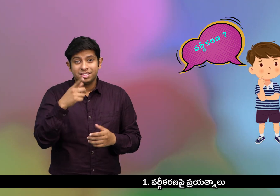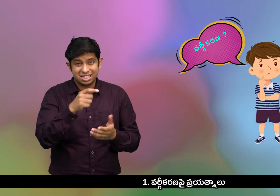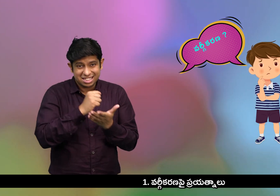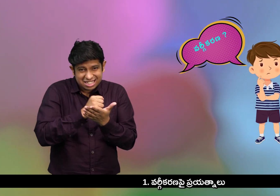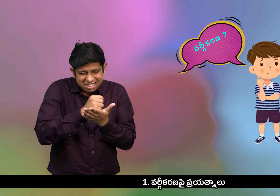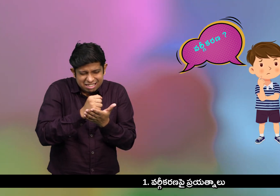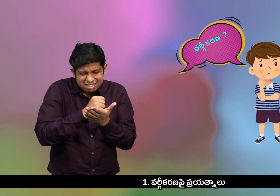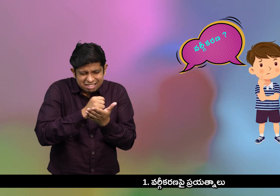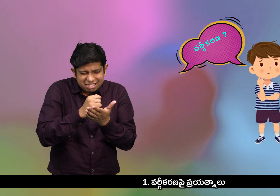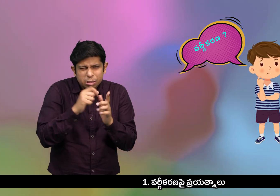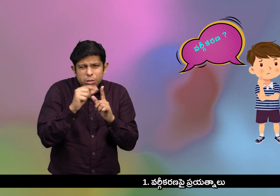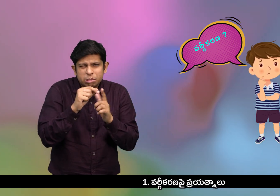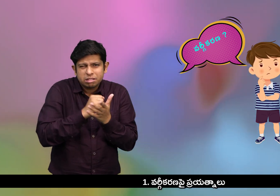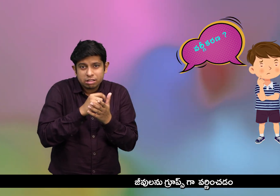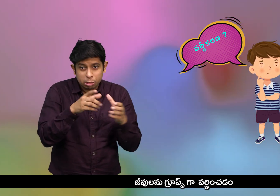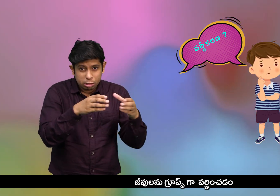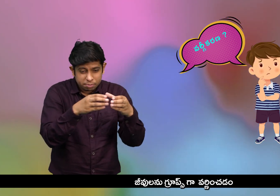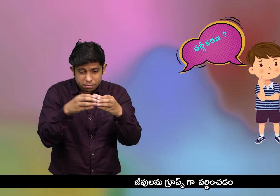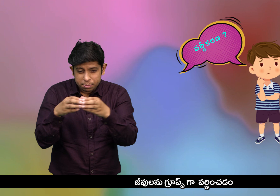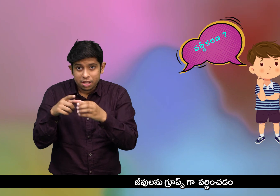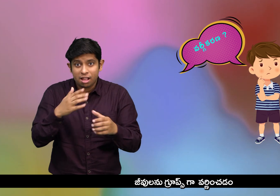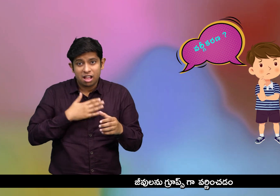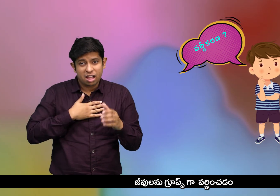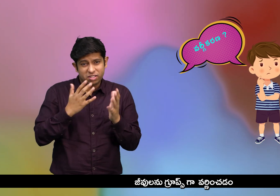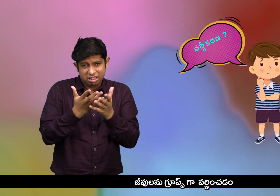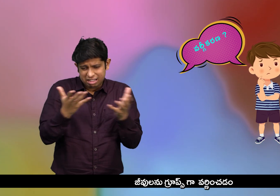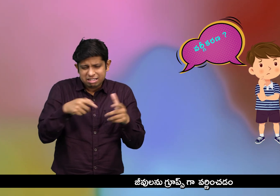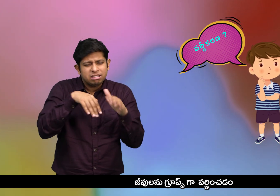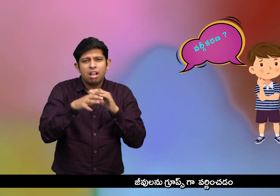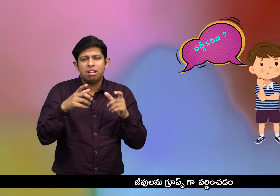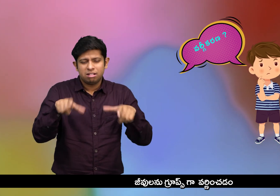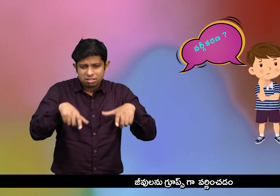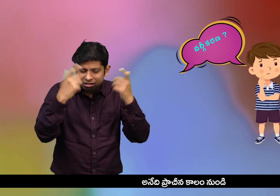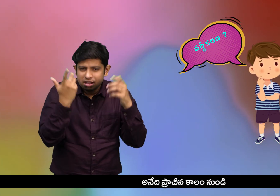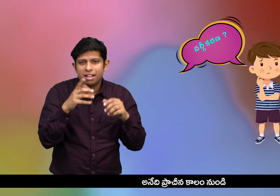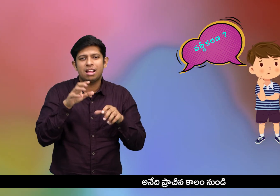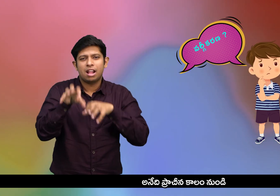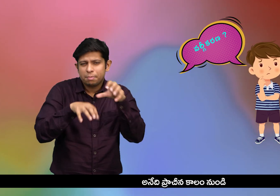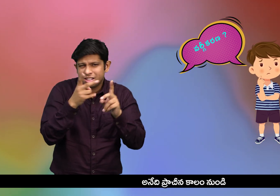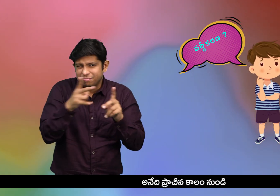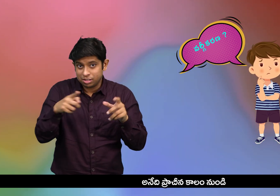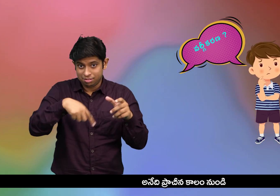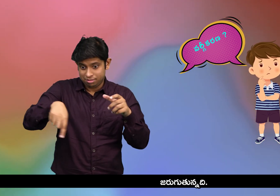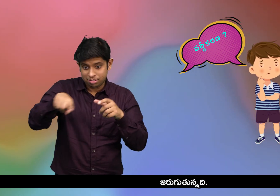వర్గీకరణపై ప్రయత్నాలు జీవులను గ్రూప్స్గా వర్ణించడం అనేది ప్రాచీన కాలం నుండి